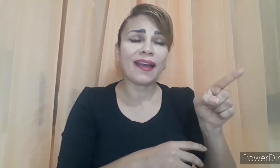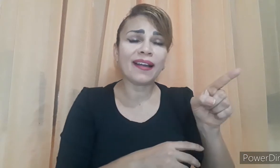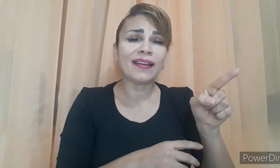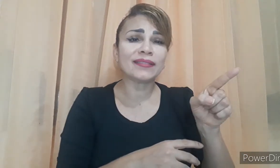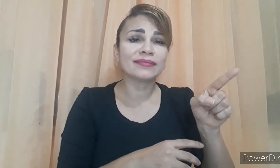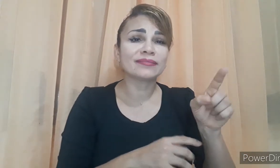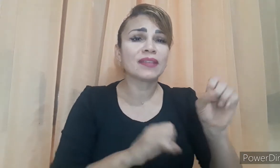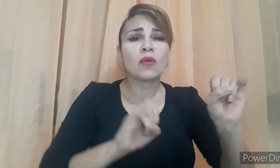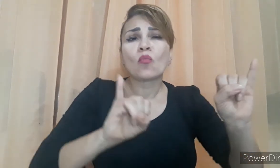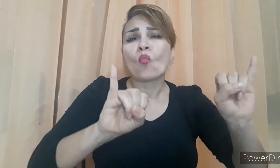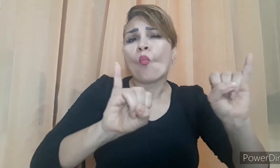Ela,